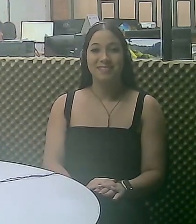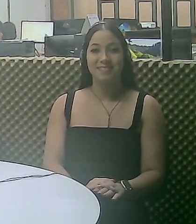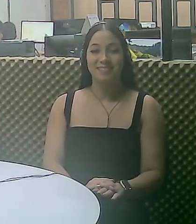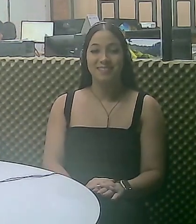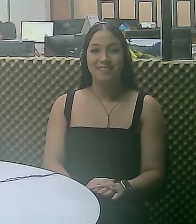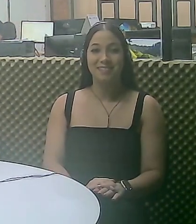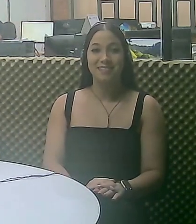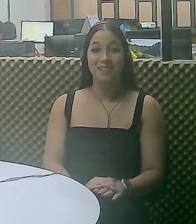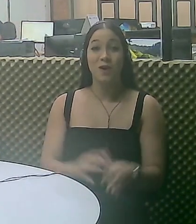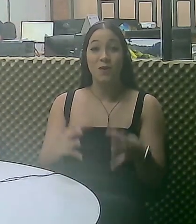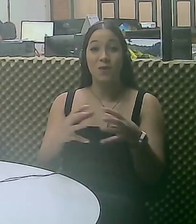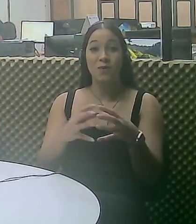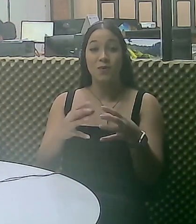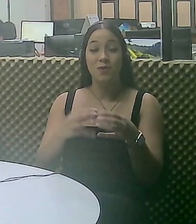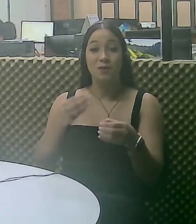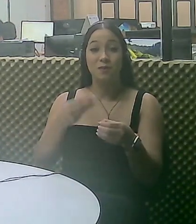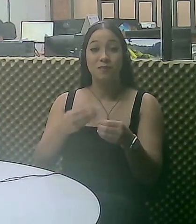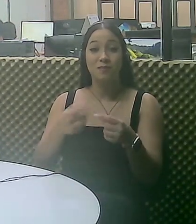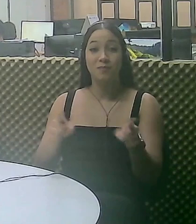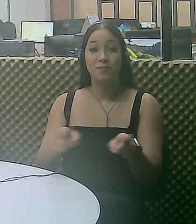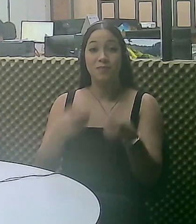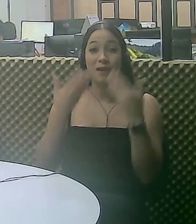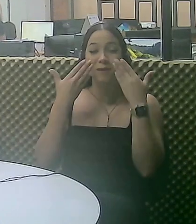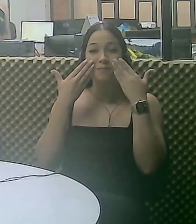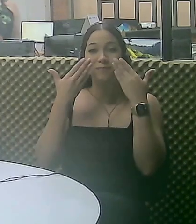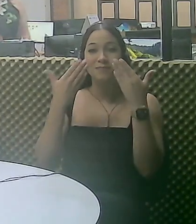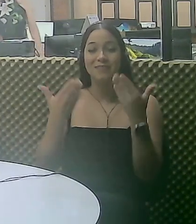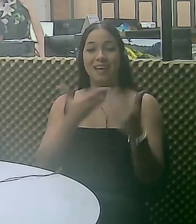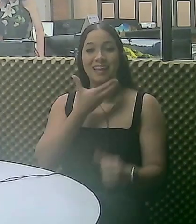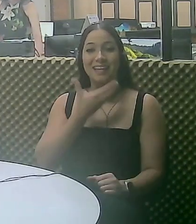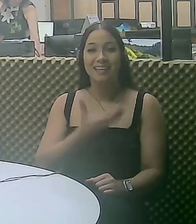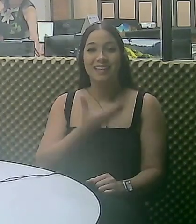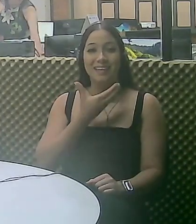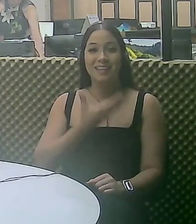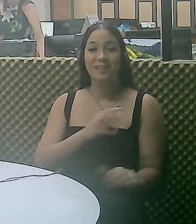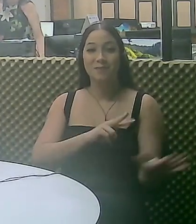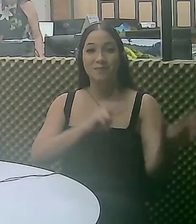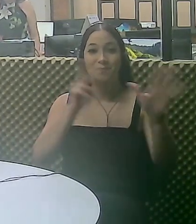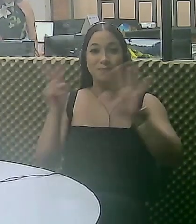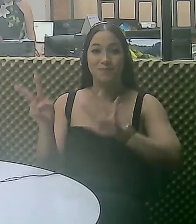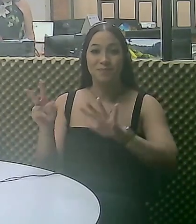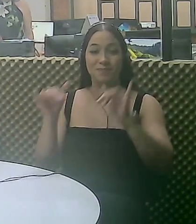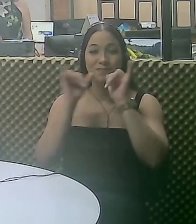ainda, banda municipal segue com apresentações natalinas nesta semana.